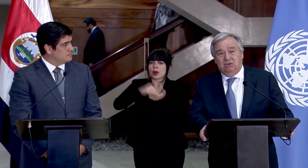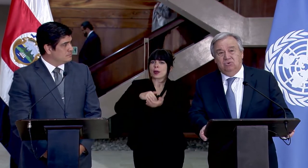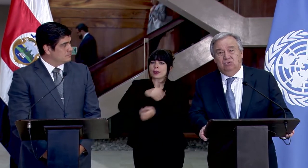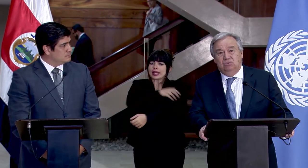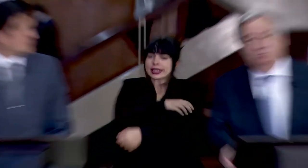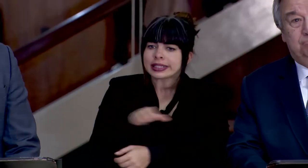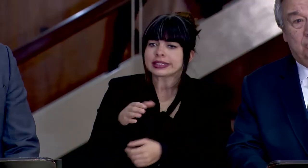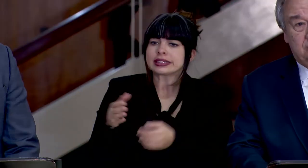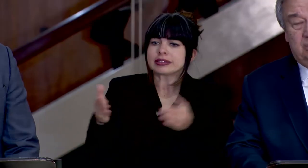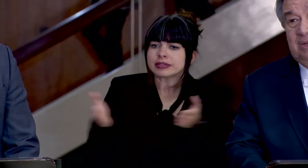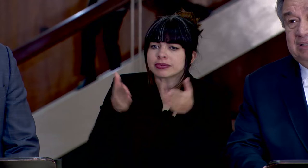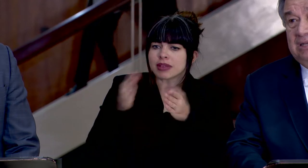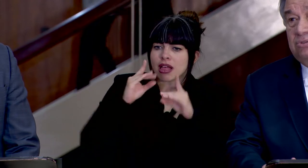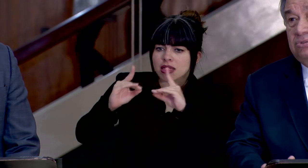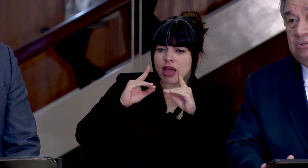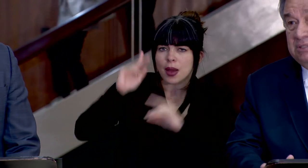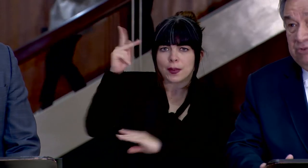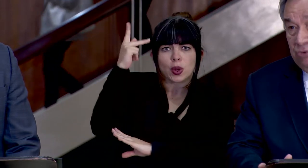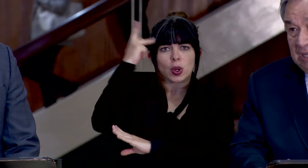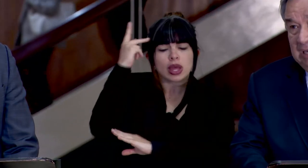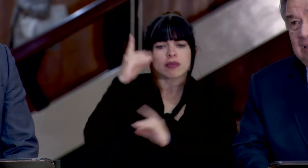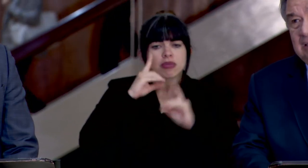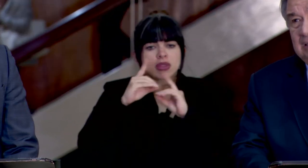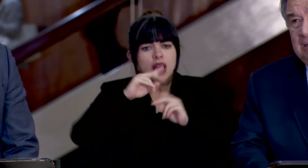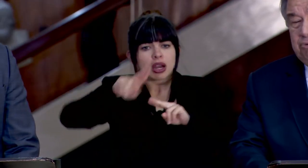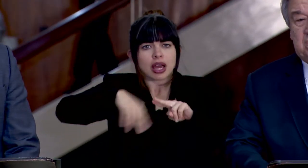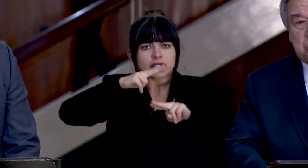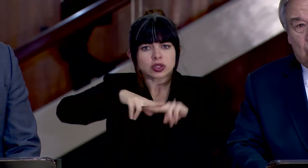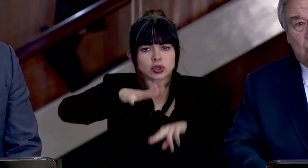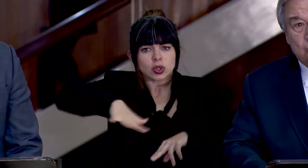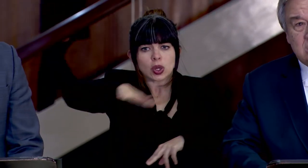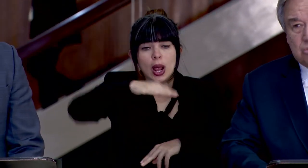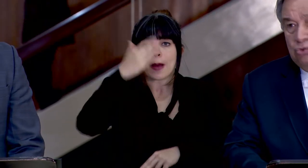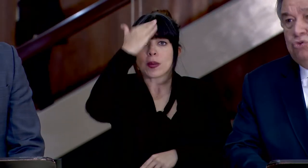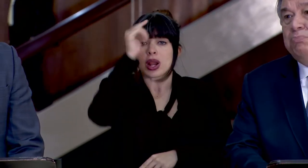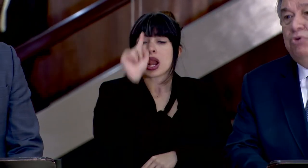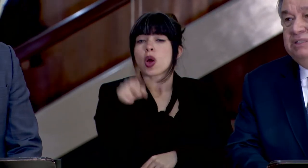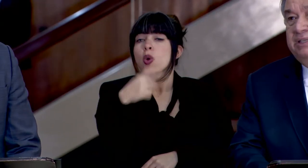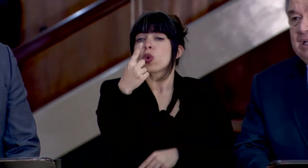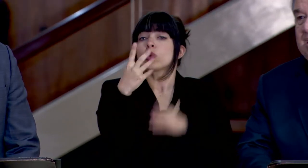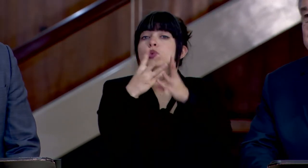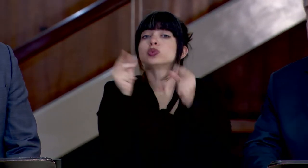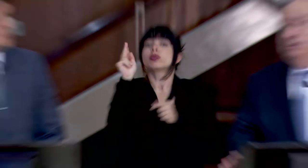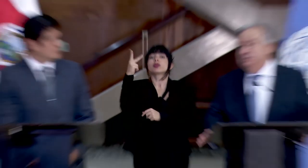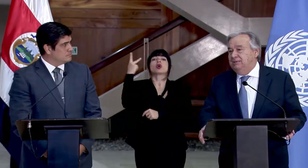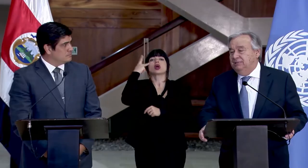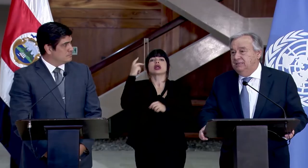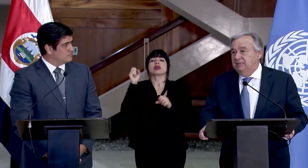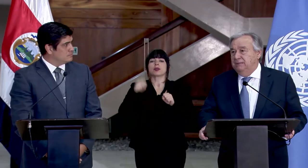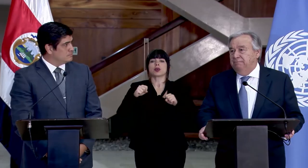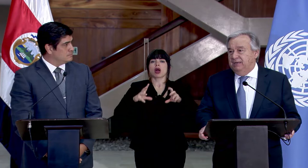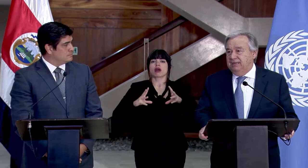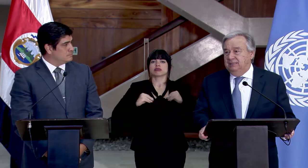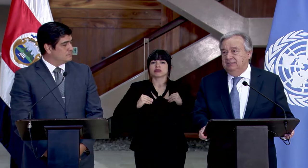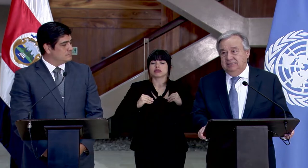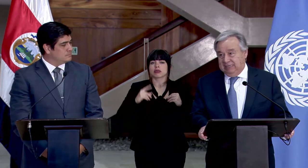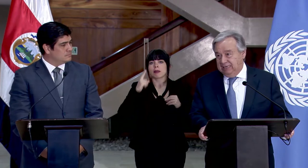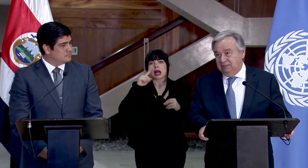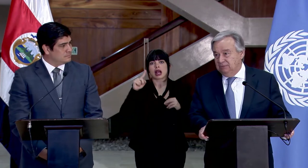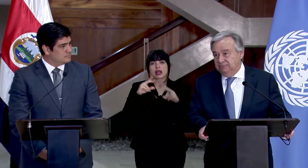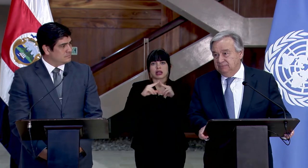el diálogo político, el diálogo nacional, porque solo una solución política es aceptable